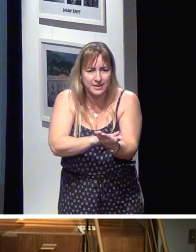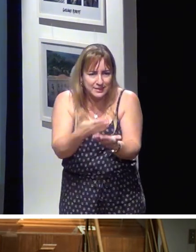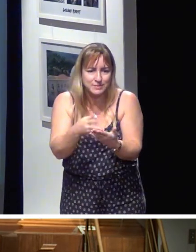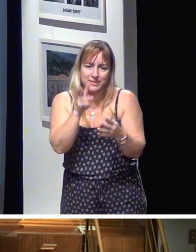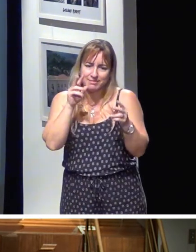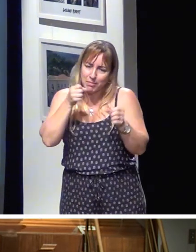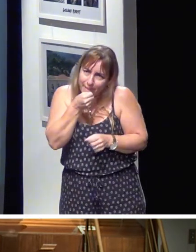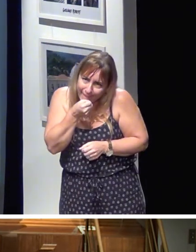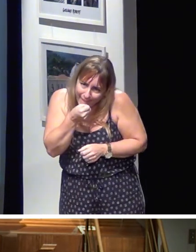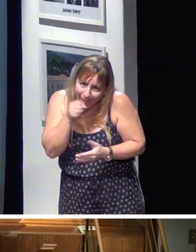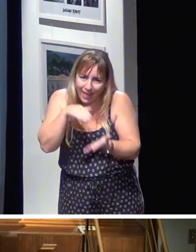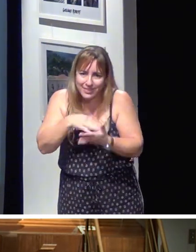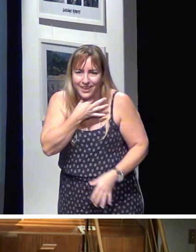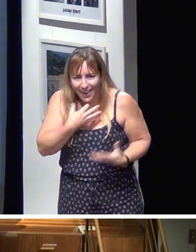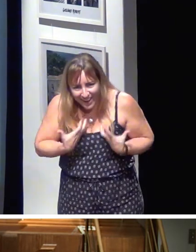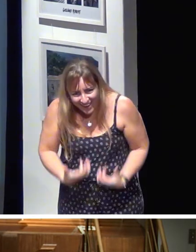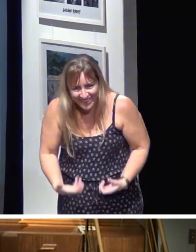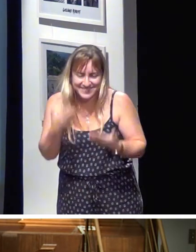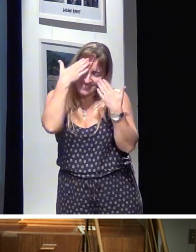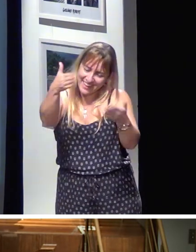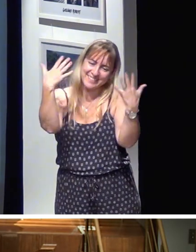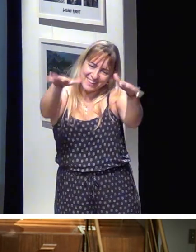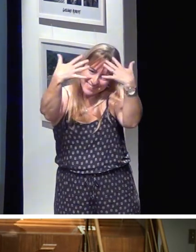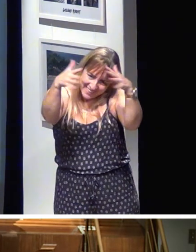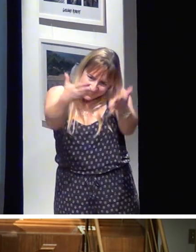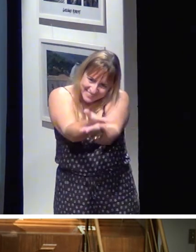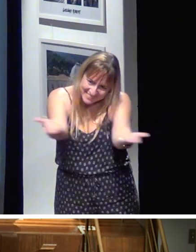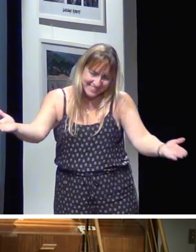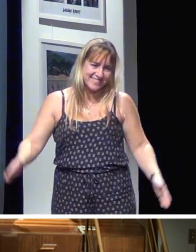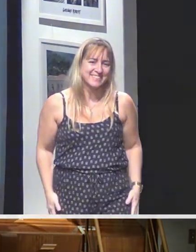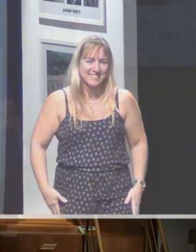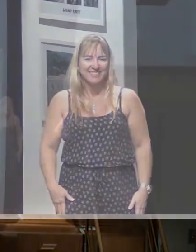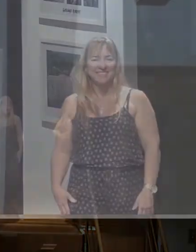atenção. Obrigada ao intérprete, que ficou aqui até o final, cansado. Muito obrigada.